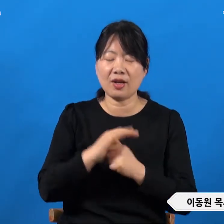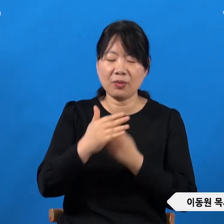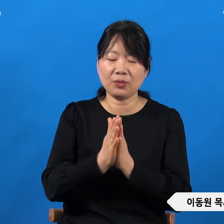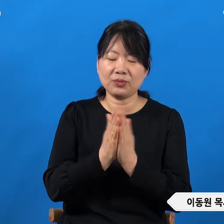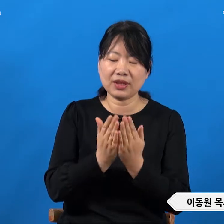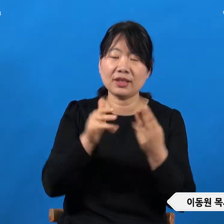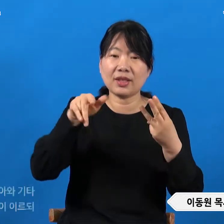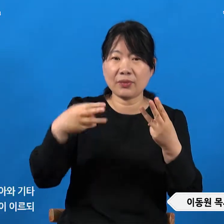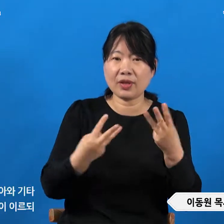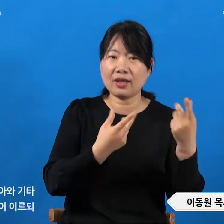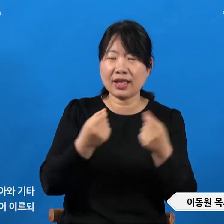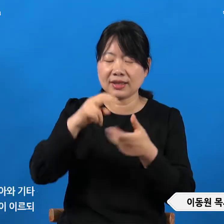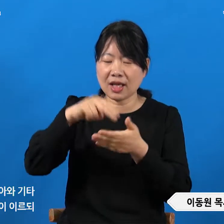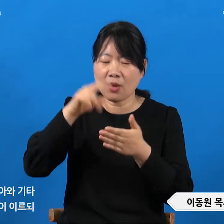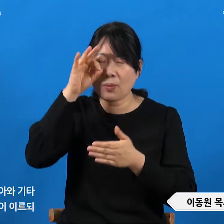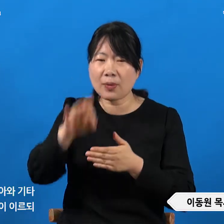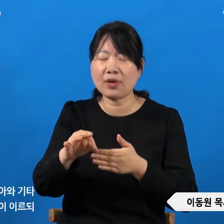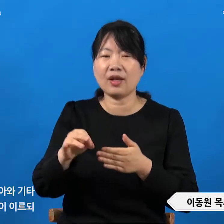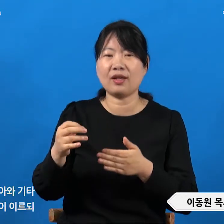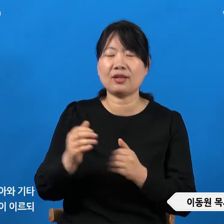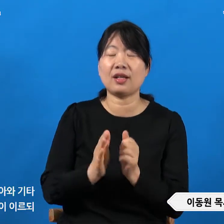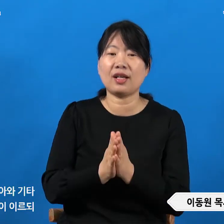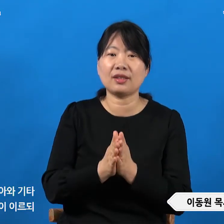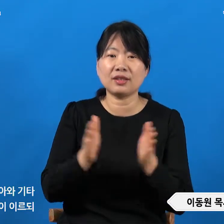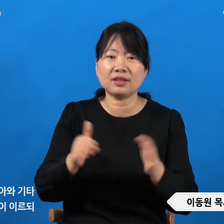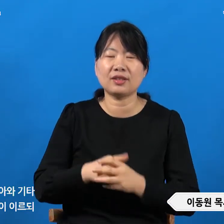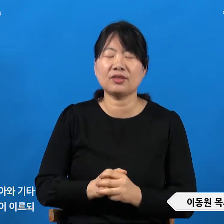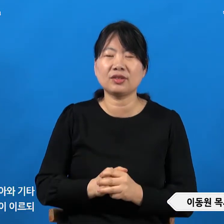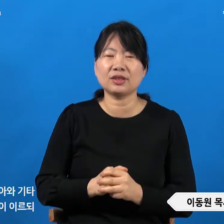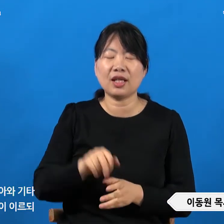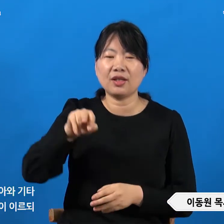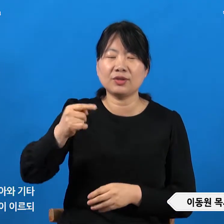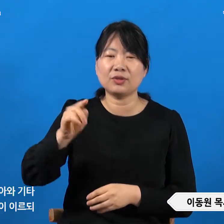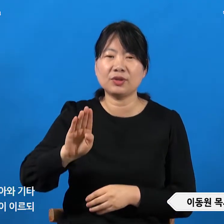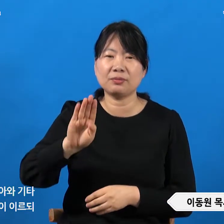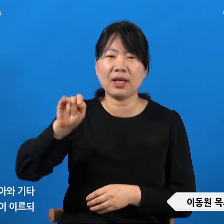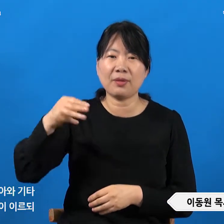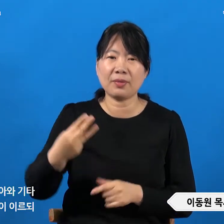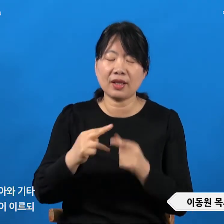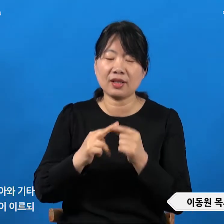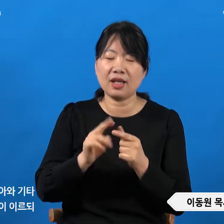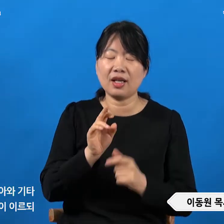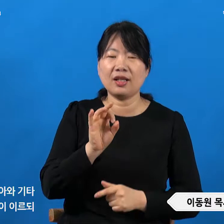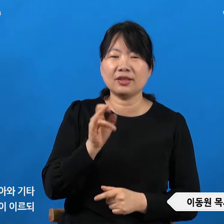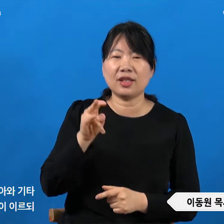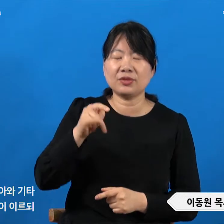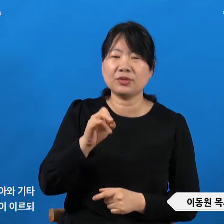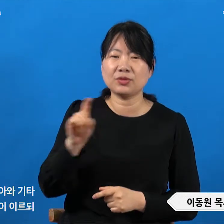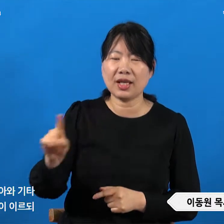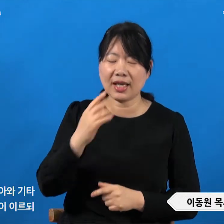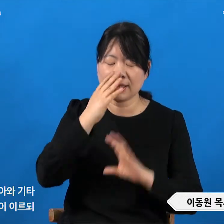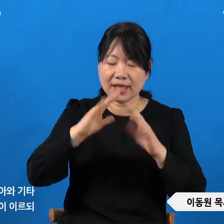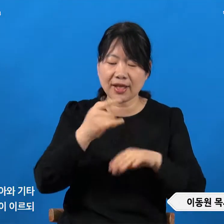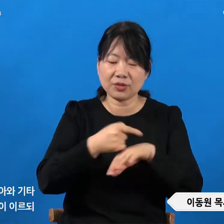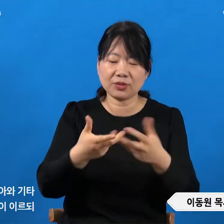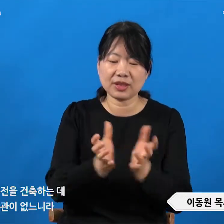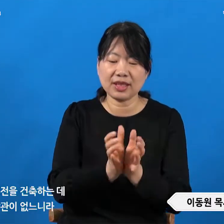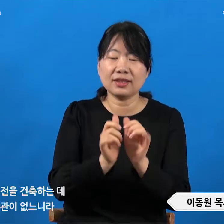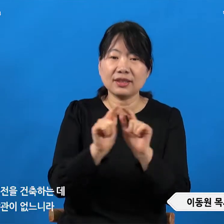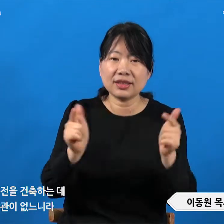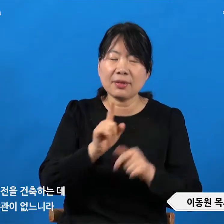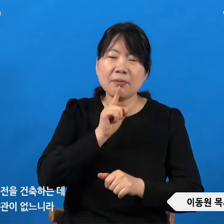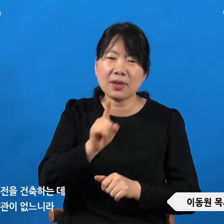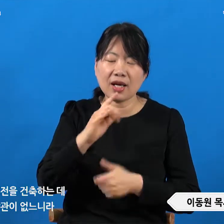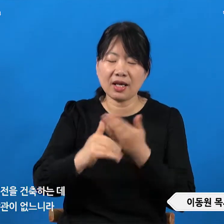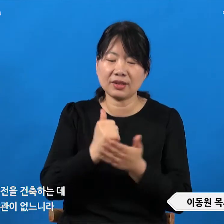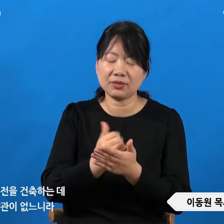다시 볼까요? 본문 3절 다시 읽습니다. 시작. 스룹바벨과 예수아와 기타 이스라엘 족장들이 이르되 우리